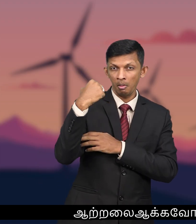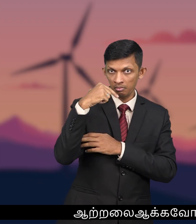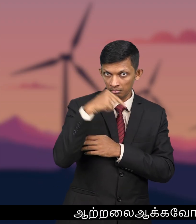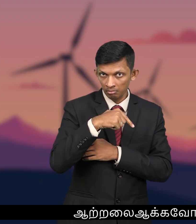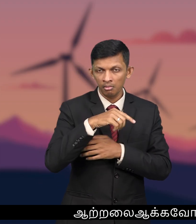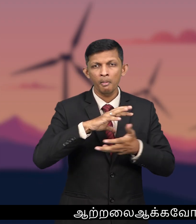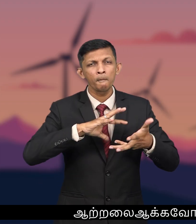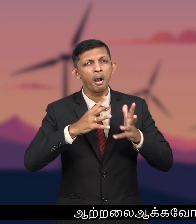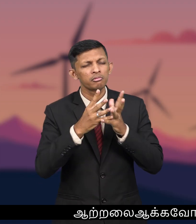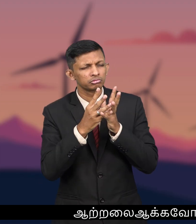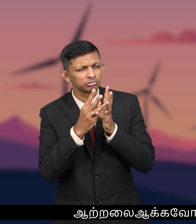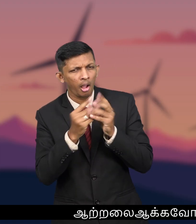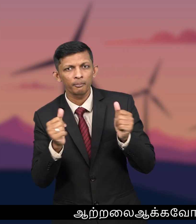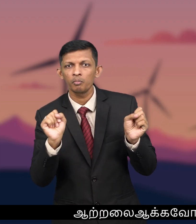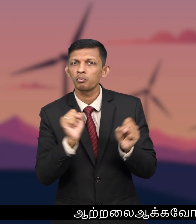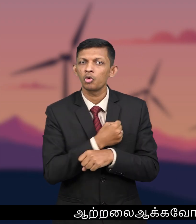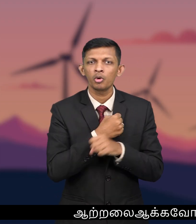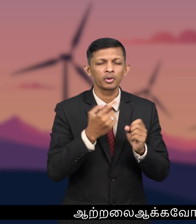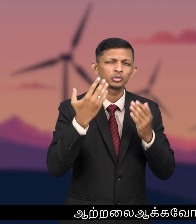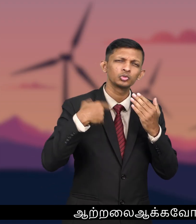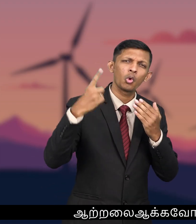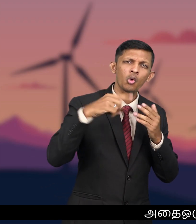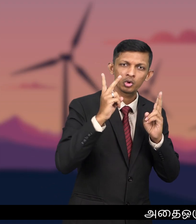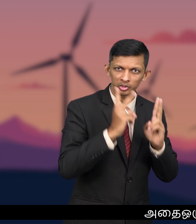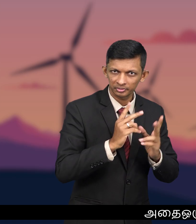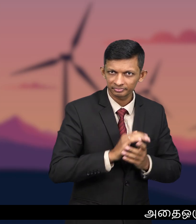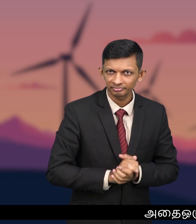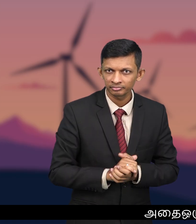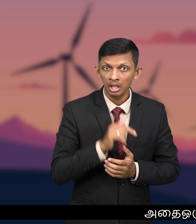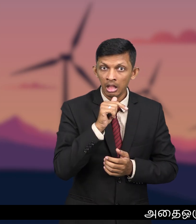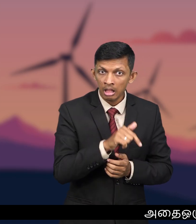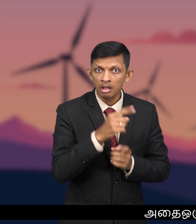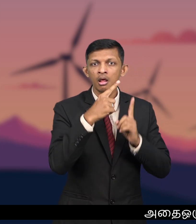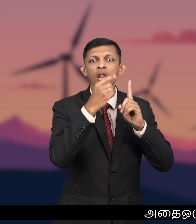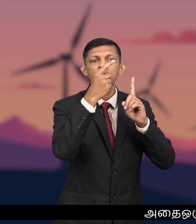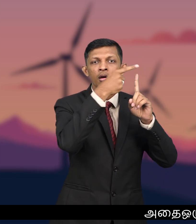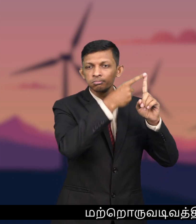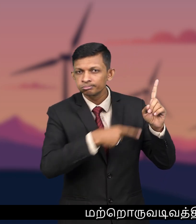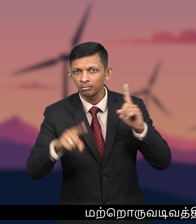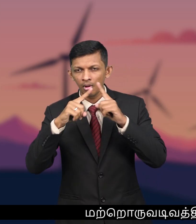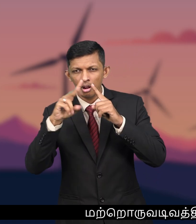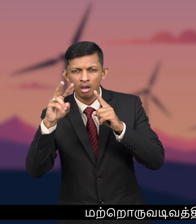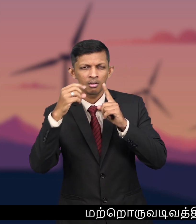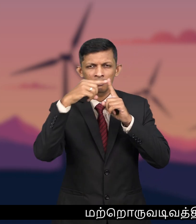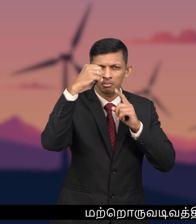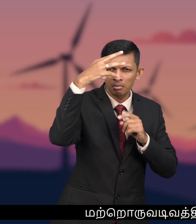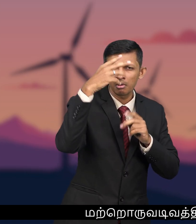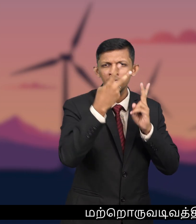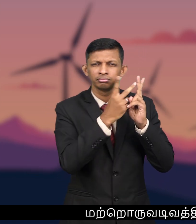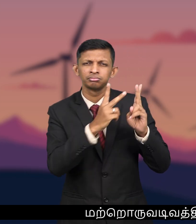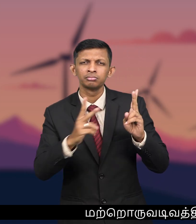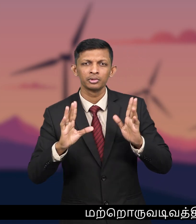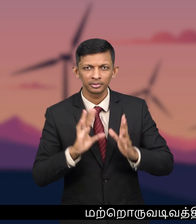ஆற்றலை ஆக்கவோ அல்லது அழிக்கவோ முடியாது. அதை ஒரு வடிவத்தில் இருந்து மற்றொரு வடிவத்திற்கு